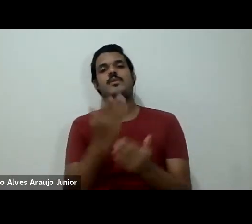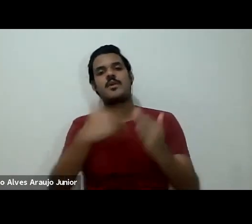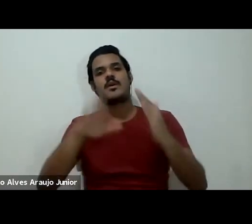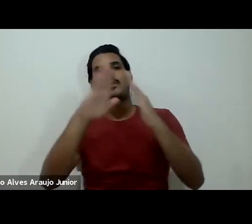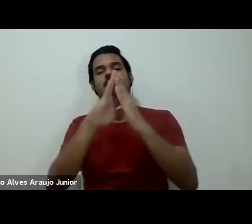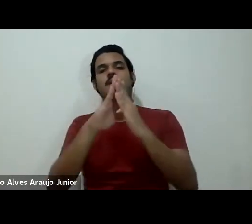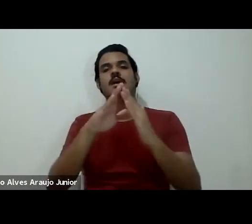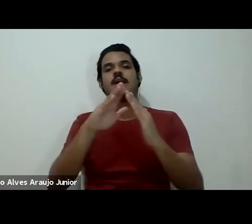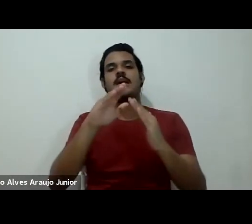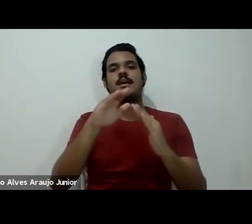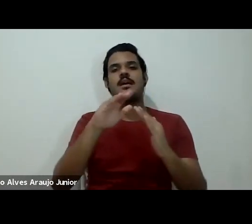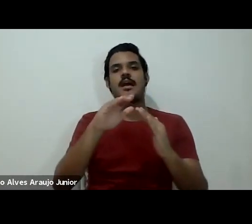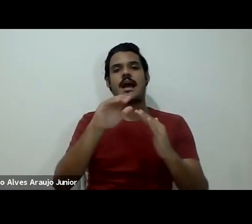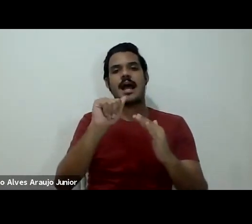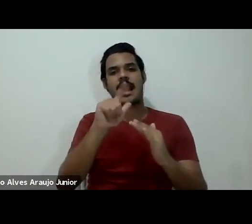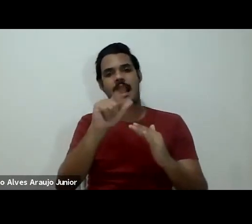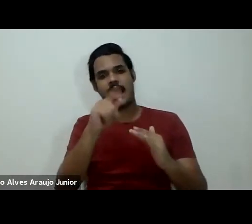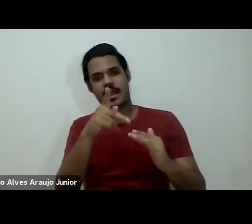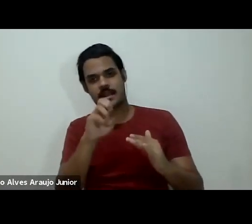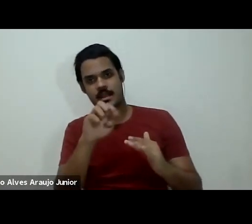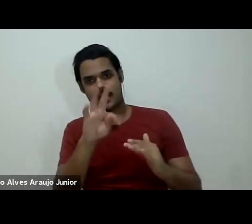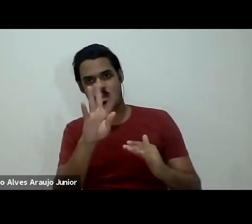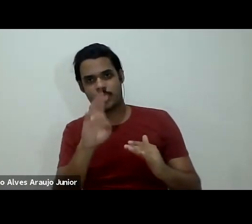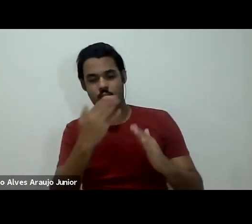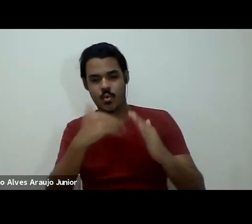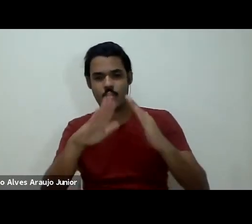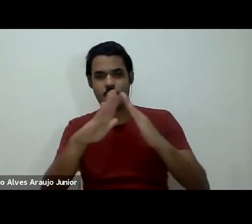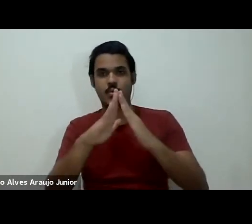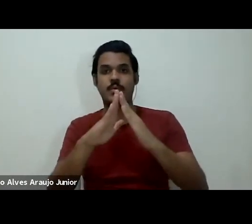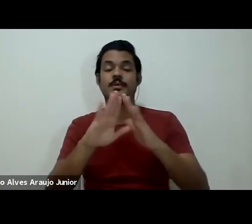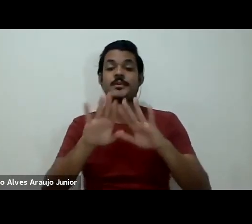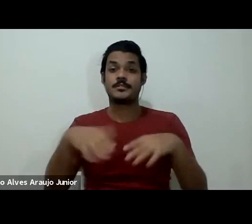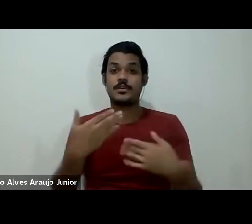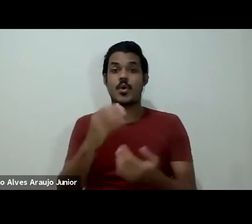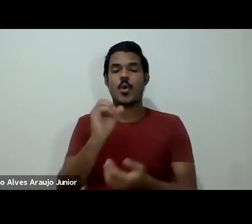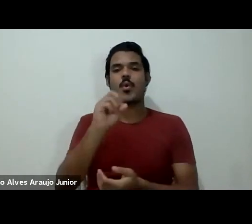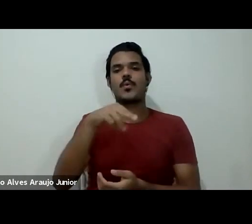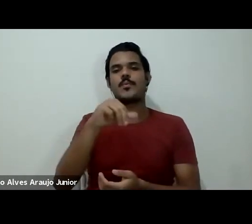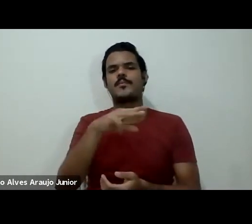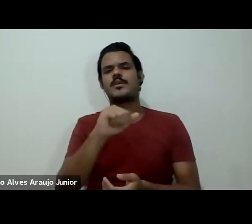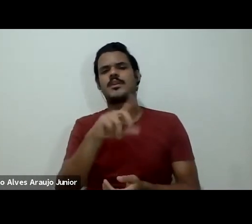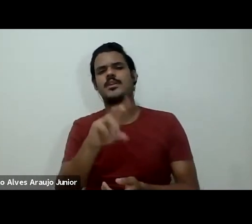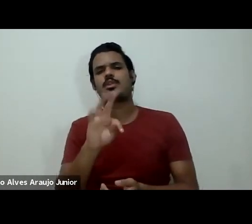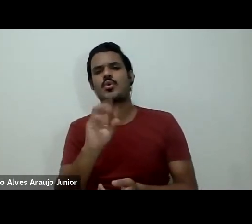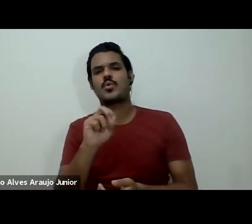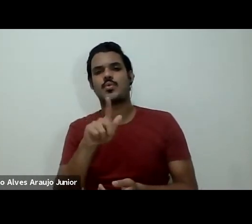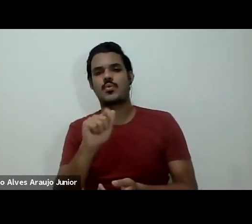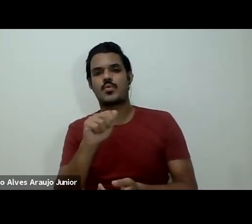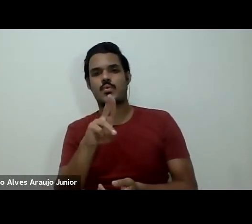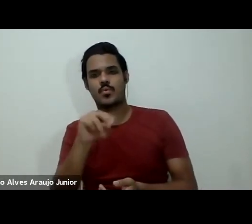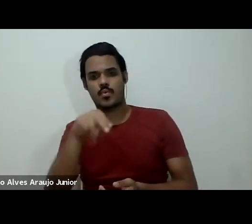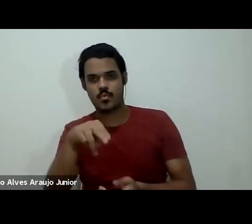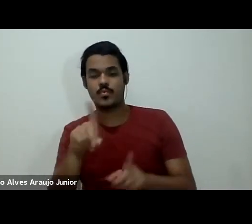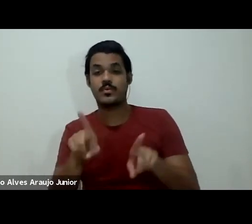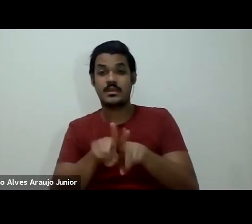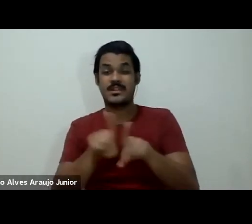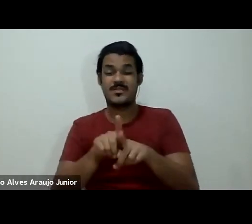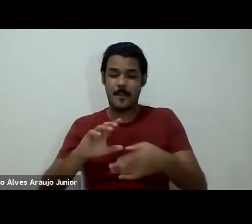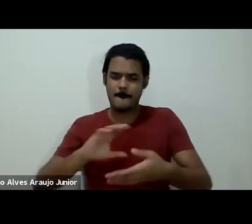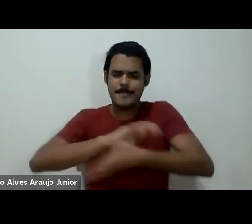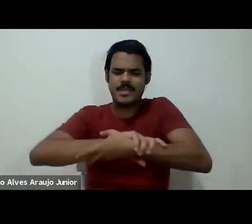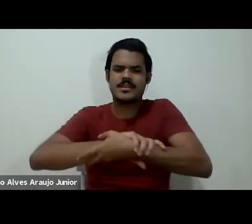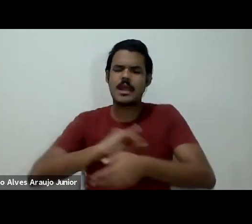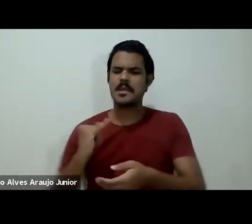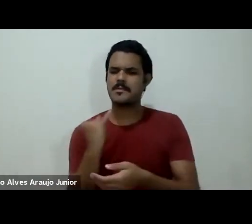Xamitocum, são parceiros das universidades, da universidade, também das comunidades externas, e é isso que é importante.